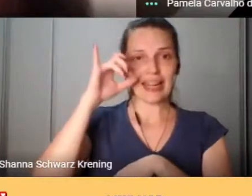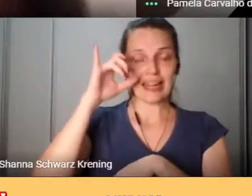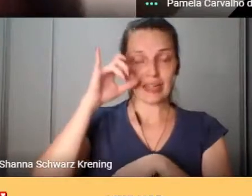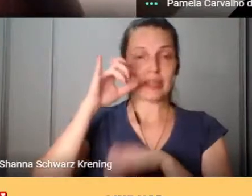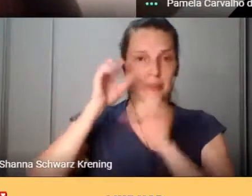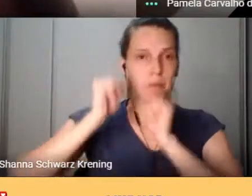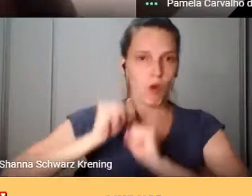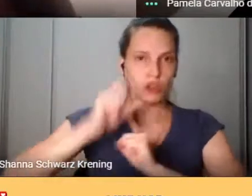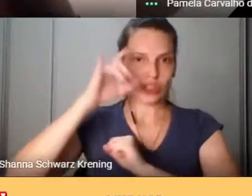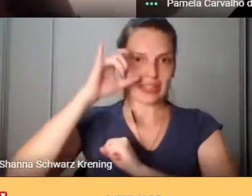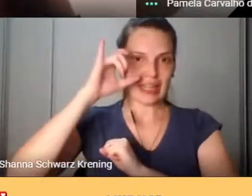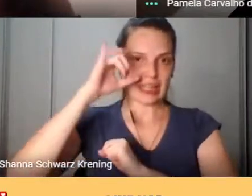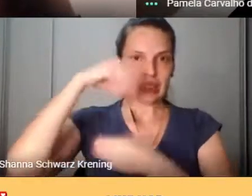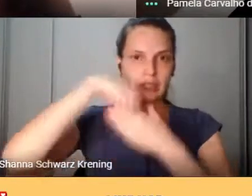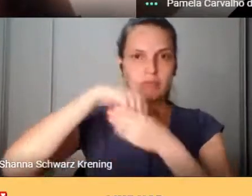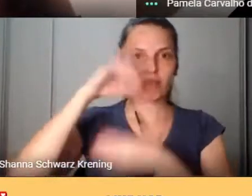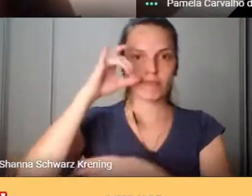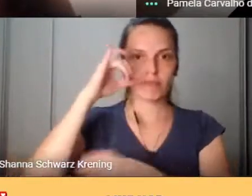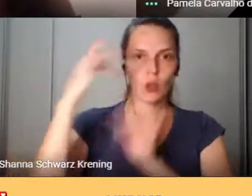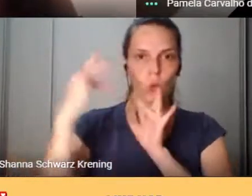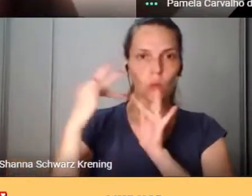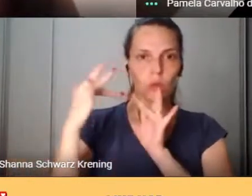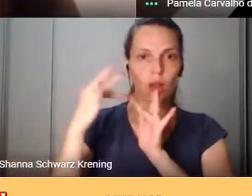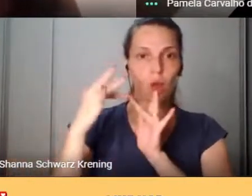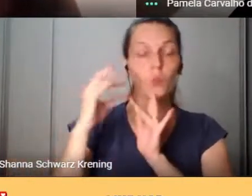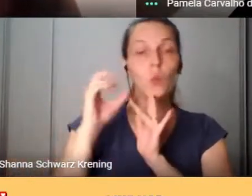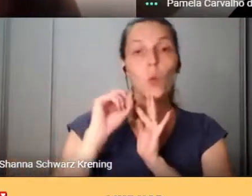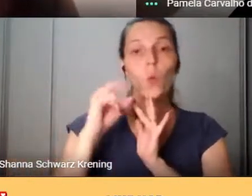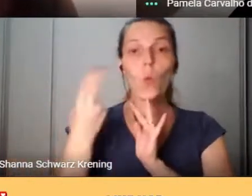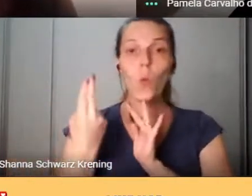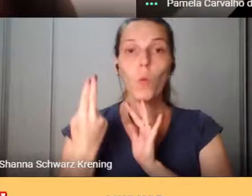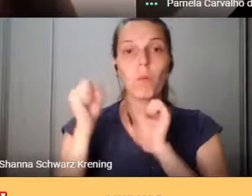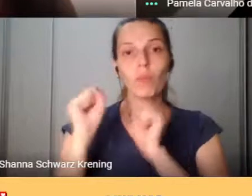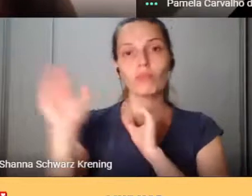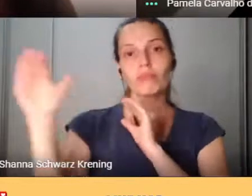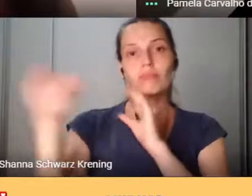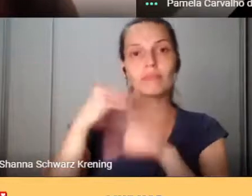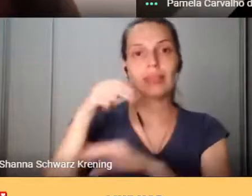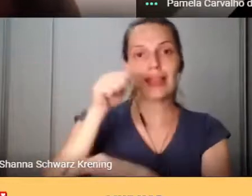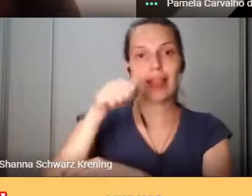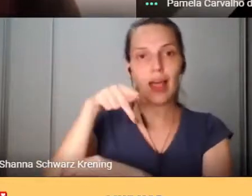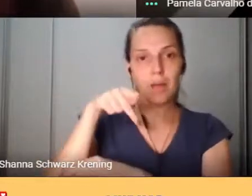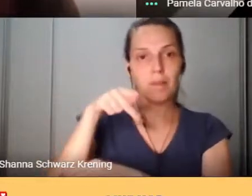uma mensagem ali, ou também podem nos enviar um e-mail, que é